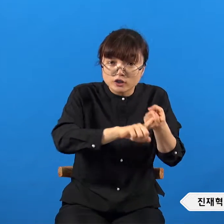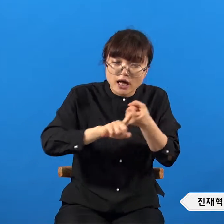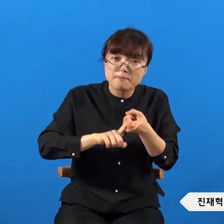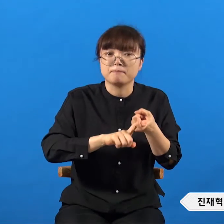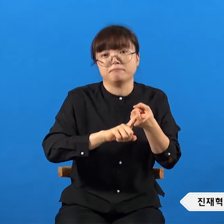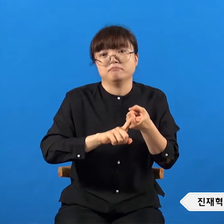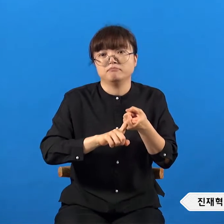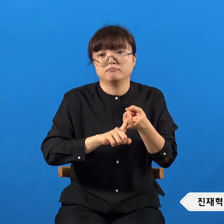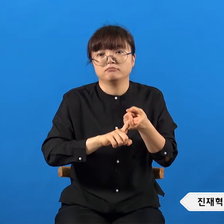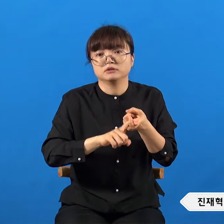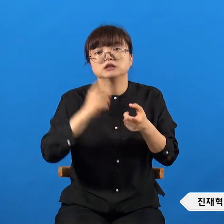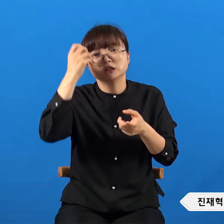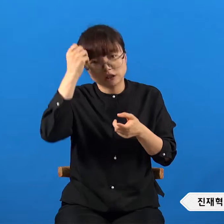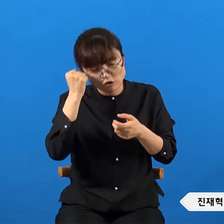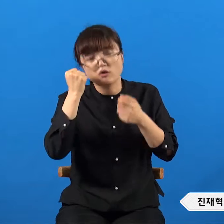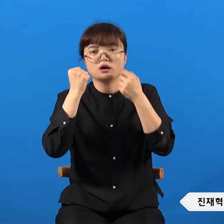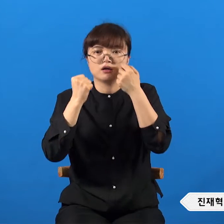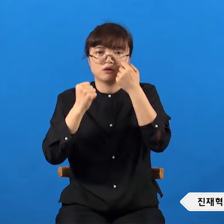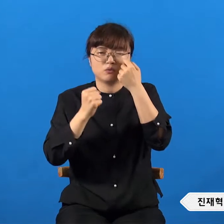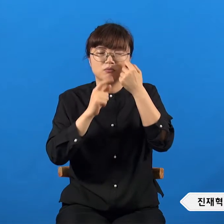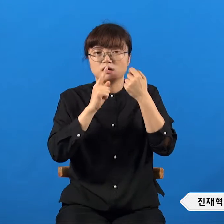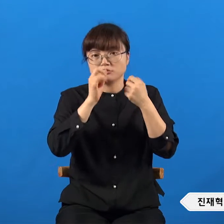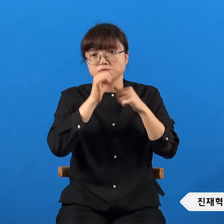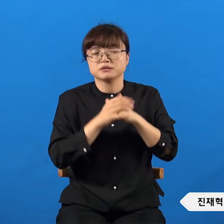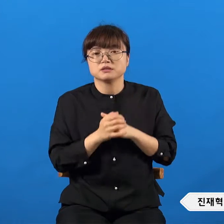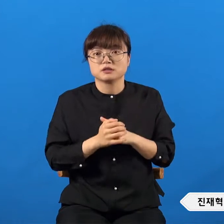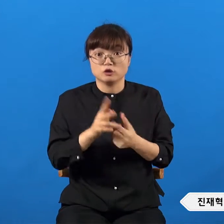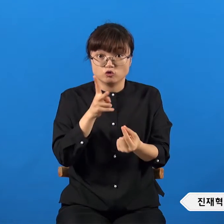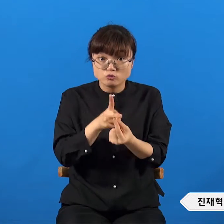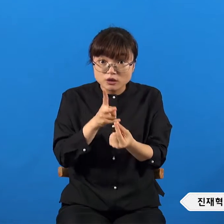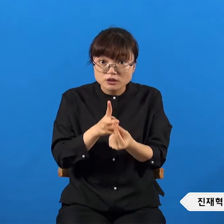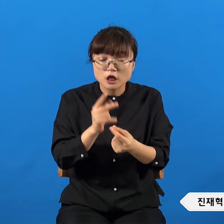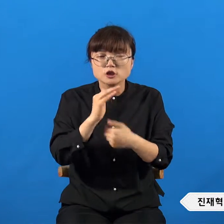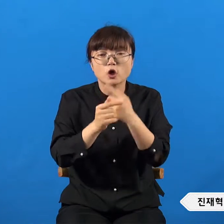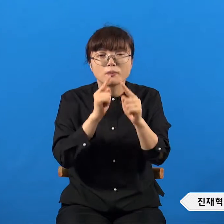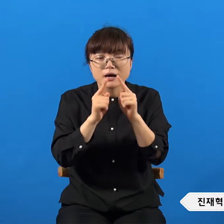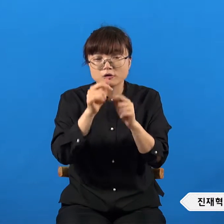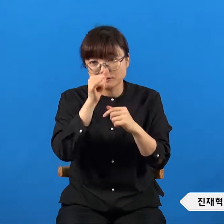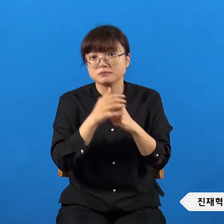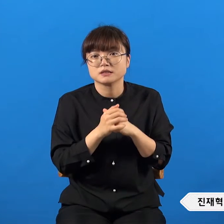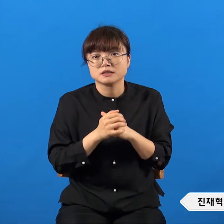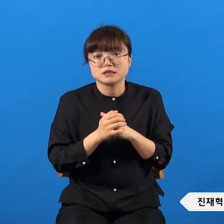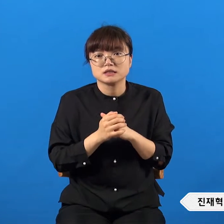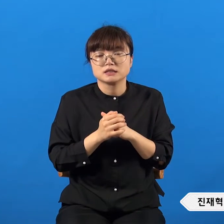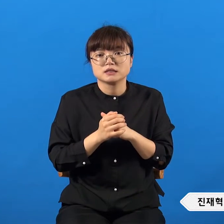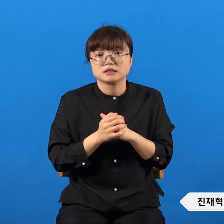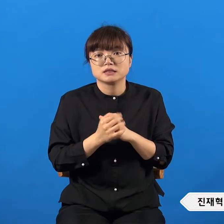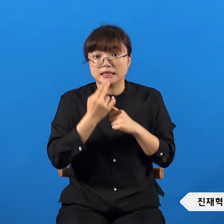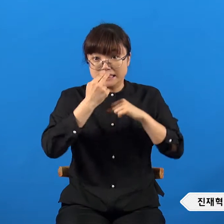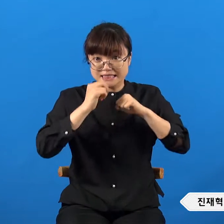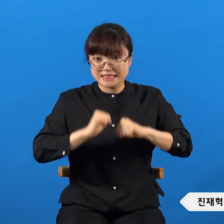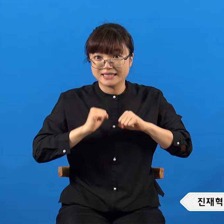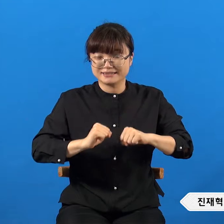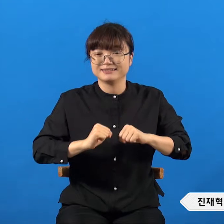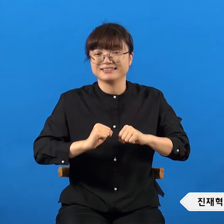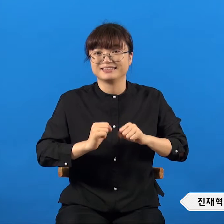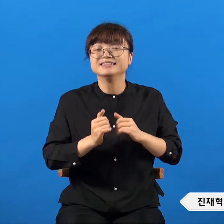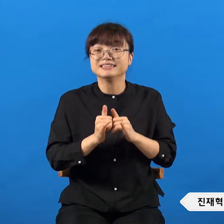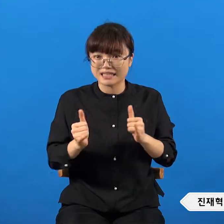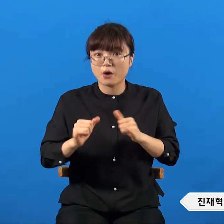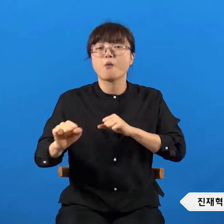성경은 말씀하십니다. 두 번째, 성경은 우리에게 말씀합니다.